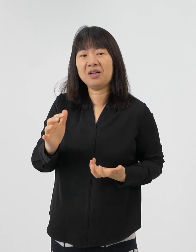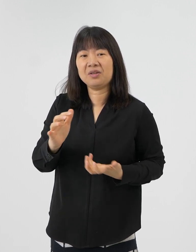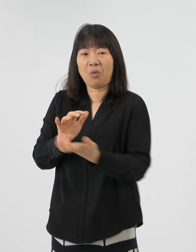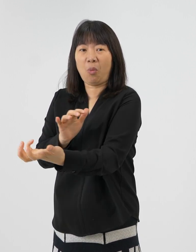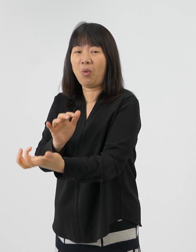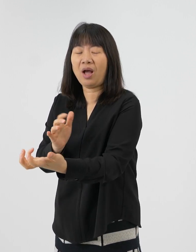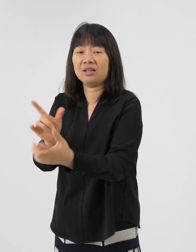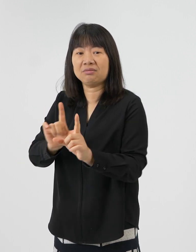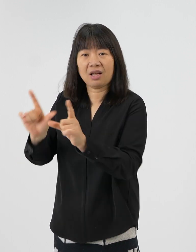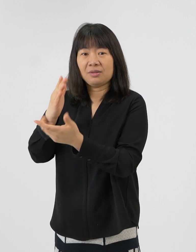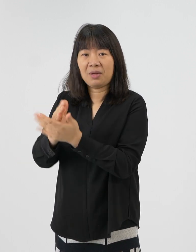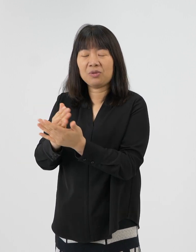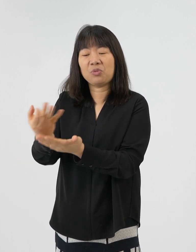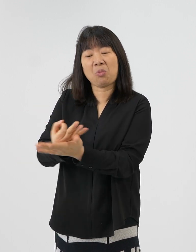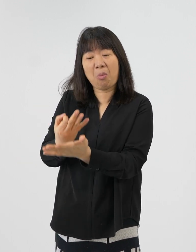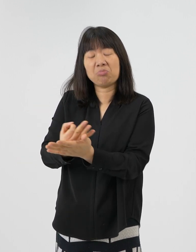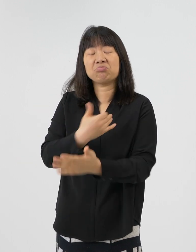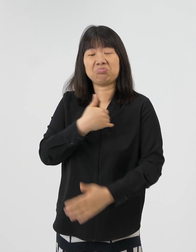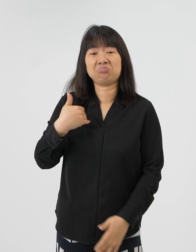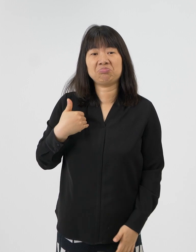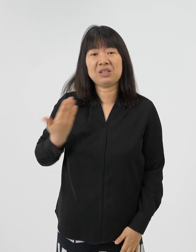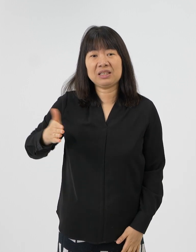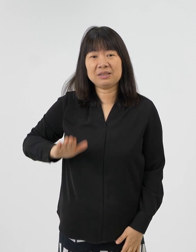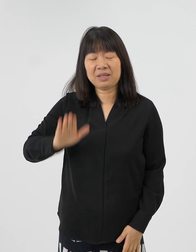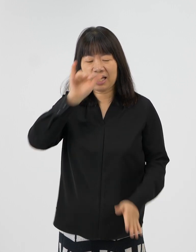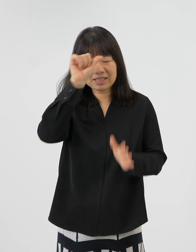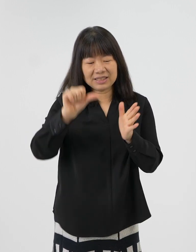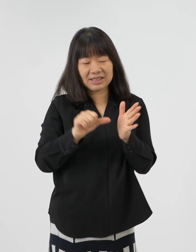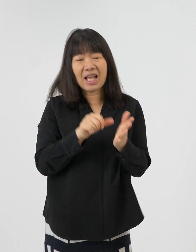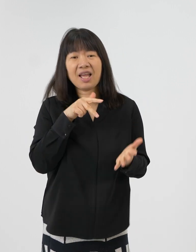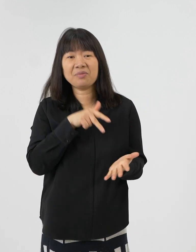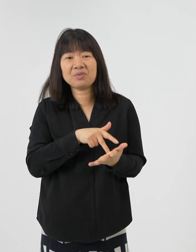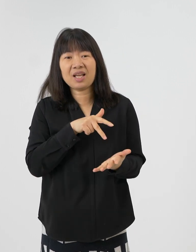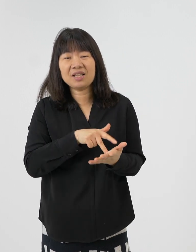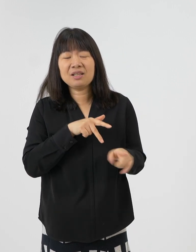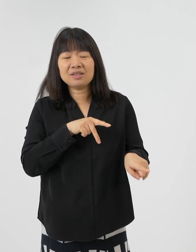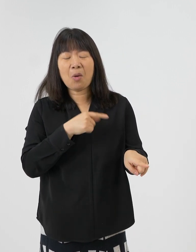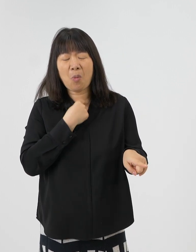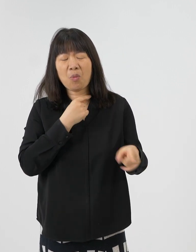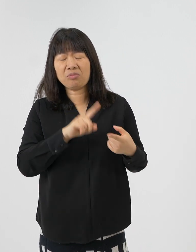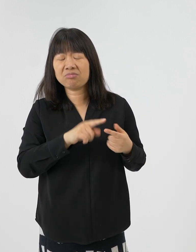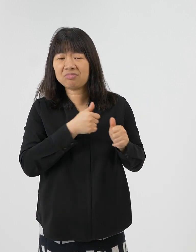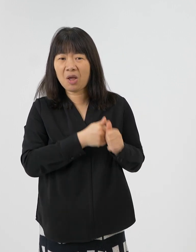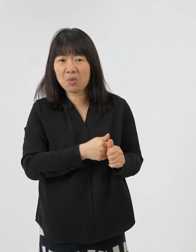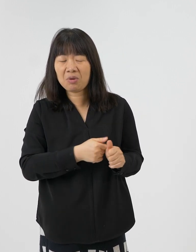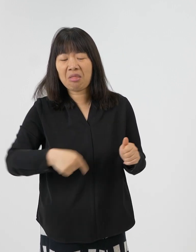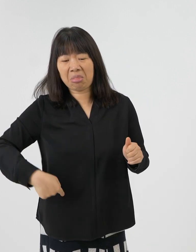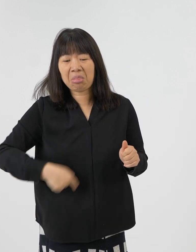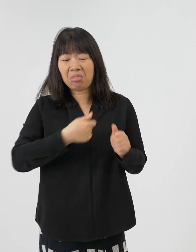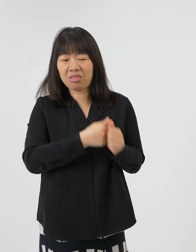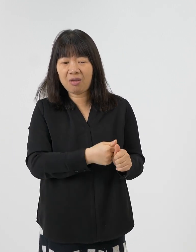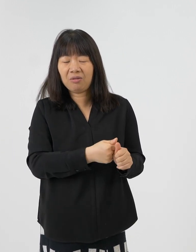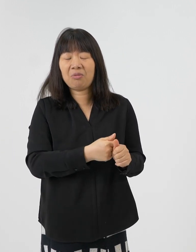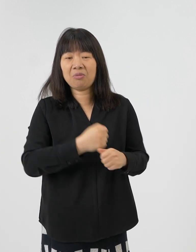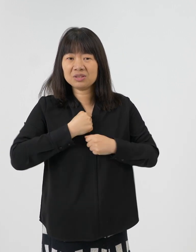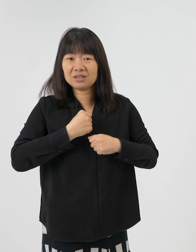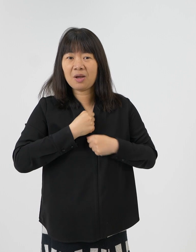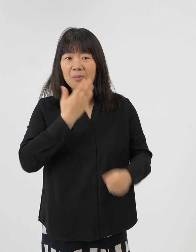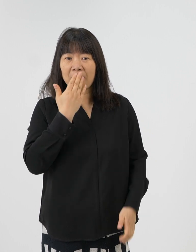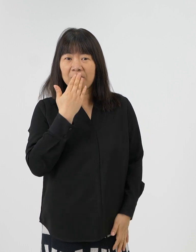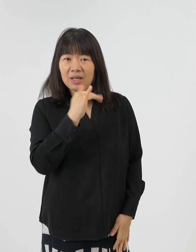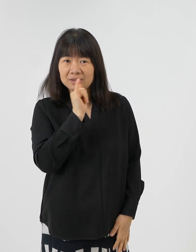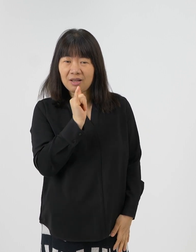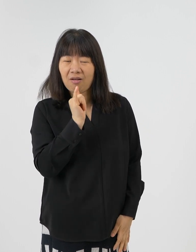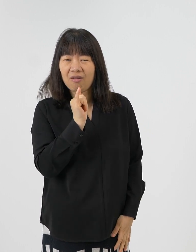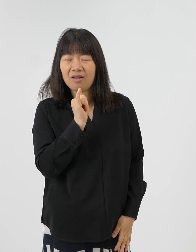되는 거지 뭐. 근데 어디 인생사가 그렇게 호락호락 자기 마음대로 의지대로 되든가 말이에요. 한